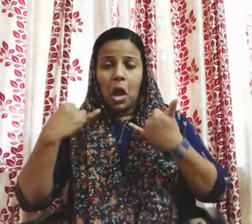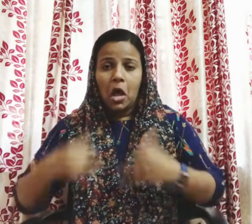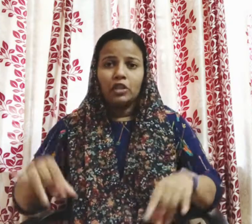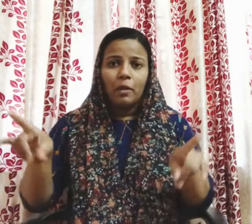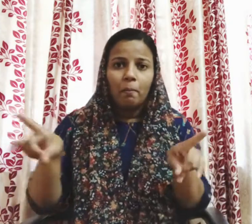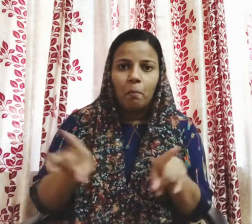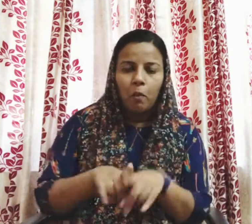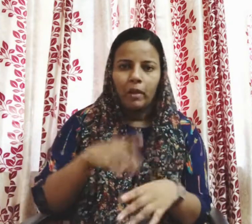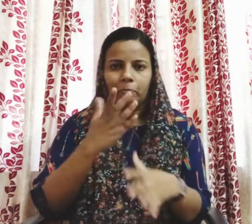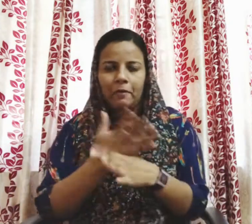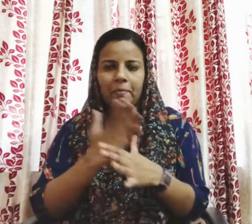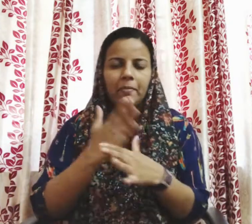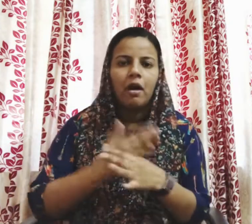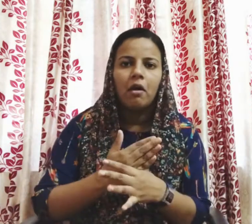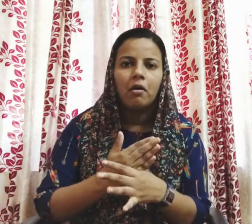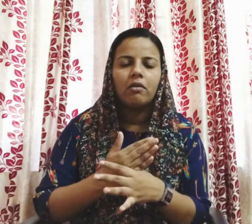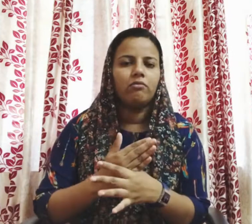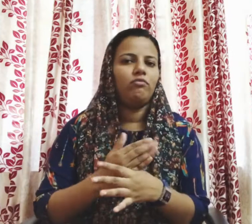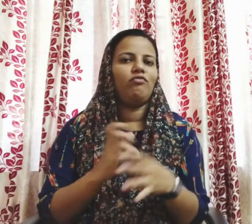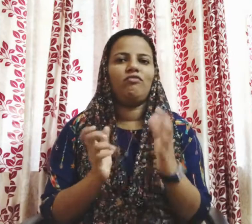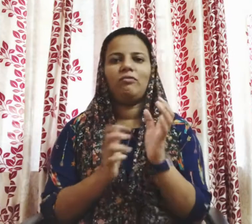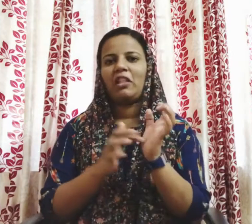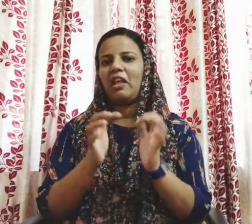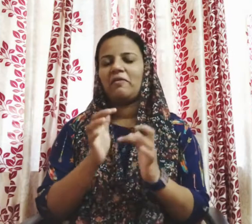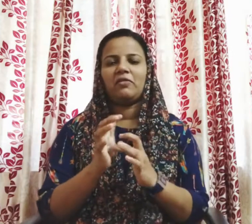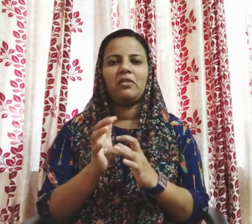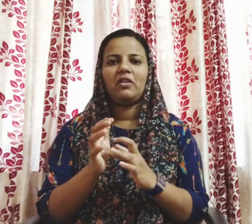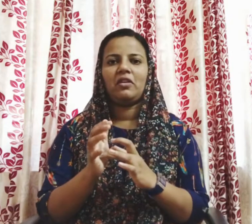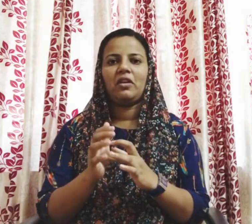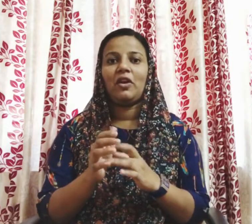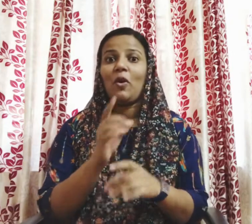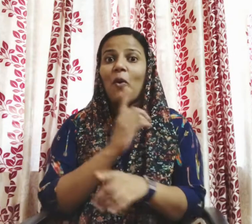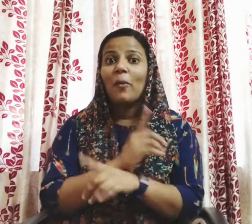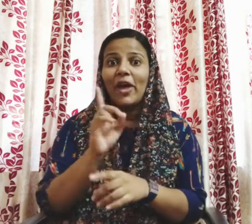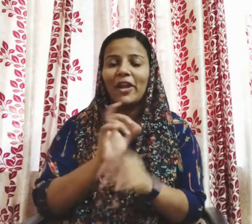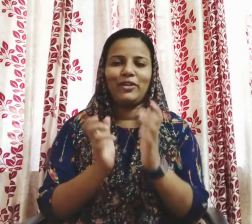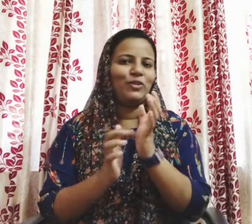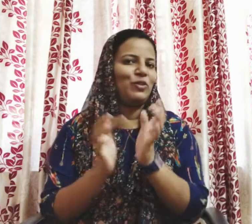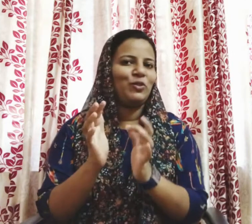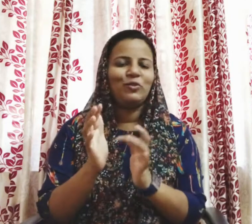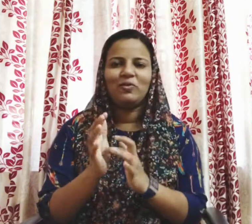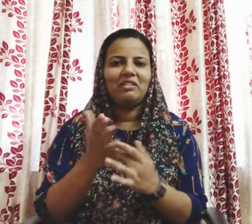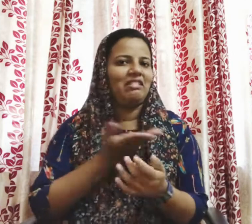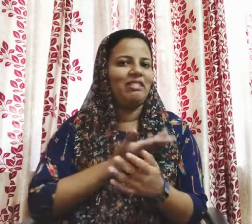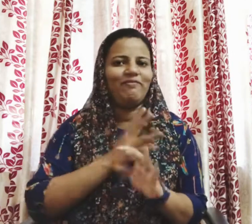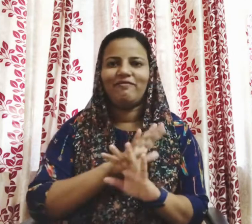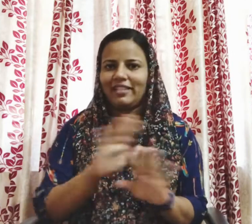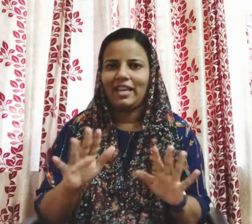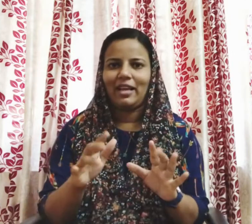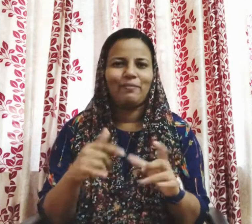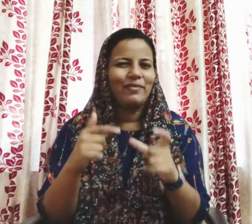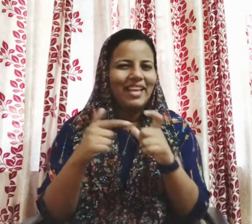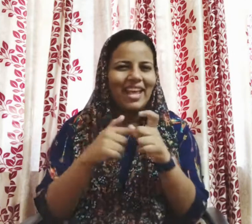ശരീരത്തിന് നാശം വരുന്ന രീതിയിൽ നമ്മൾ പ്രവർത്തിച്ചു കഴിഞ്ഞാൽ അത് ദൈവത്തിന് അല്ലെങ്കിൽ ഉടമസ്ഥന് ഇഷ്ടപ്പെടുകയില്ല.